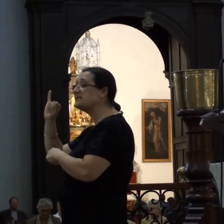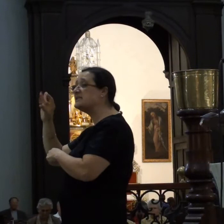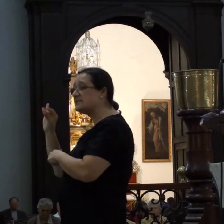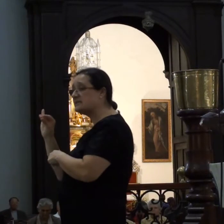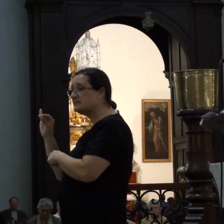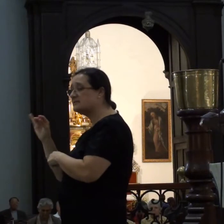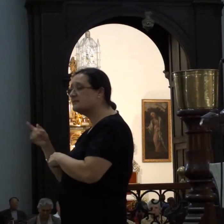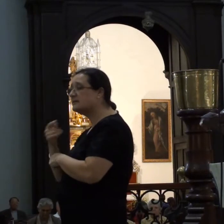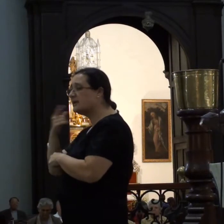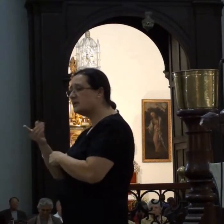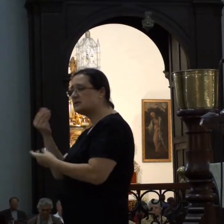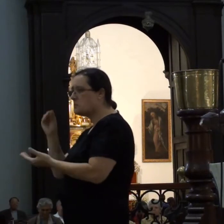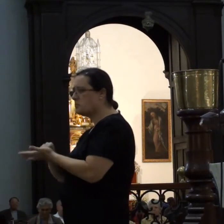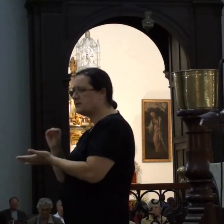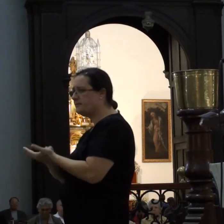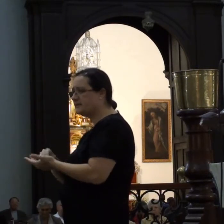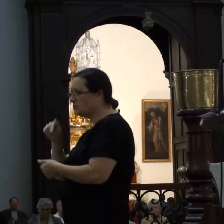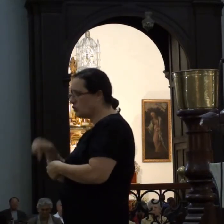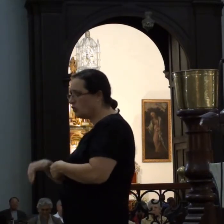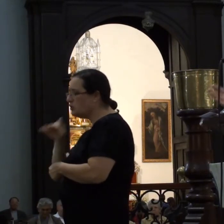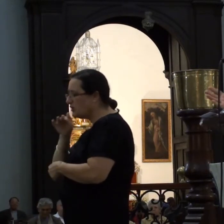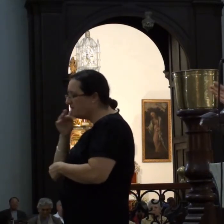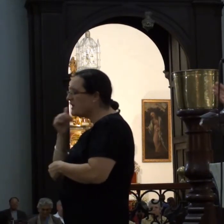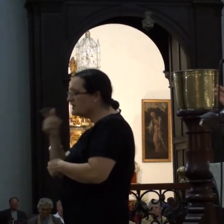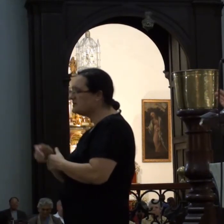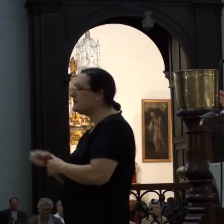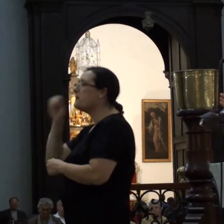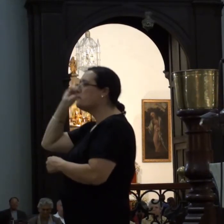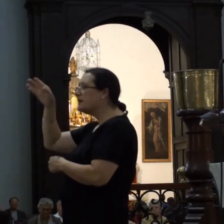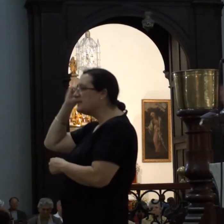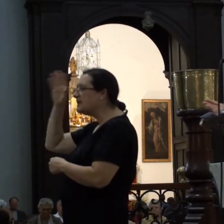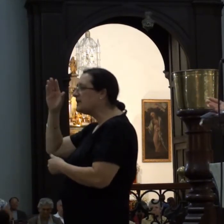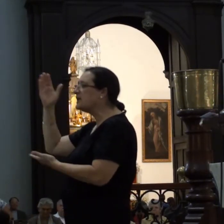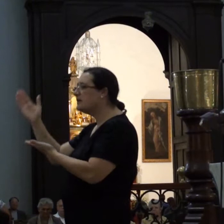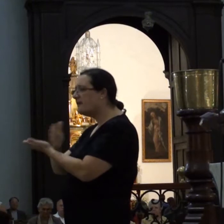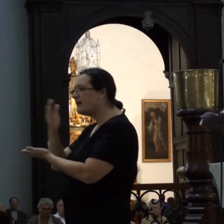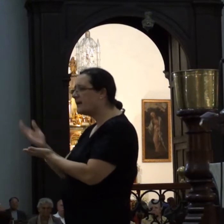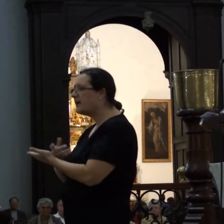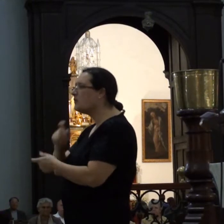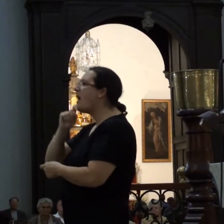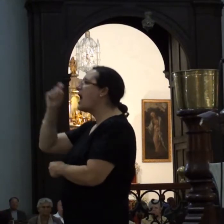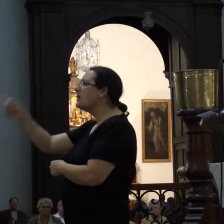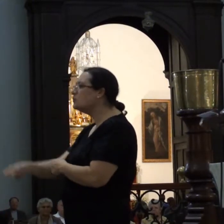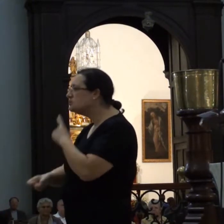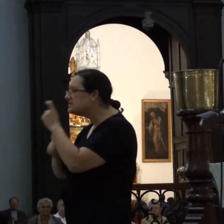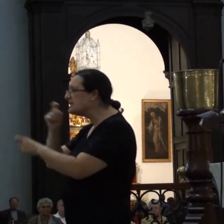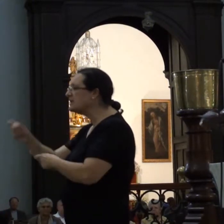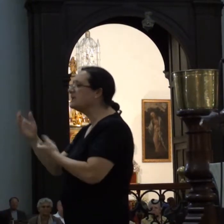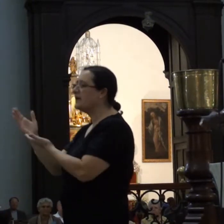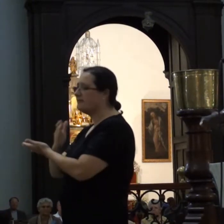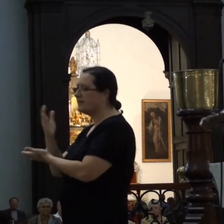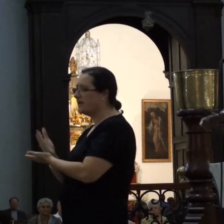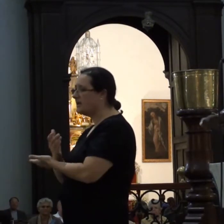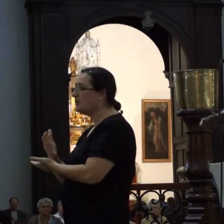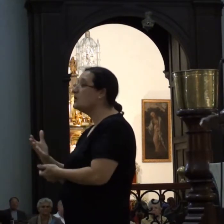también aquí en nuestra catedral prediquen el evangelio anuncien el evangelio Y